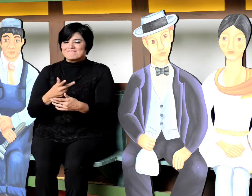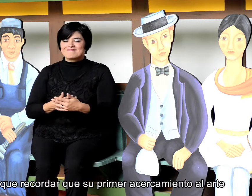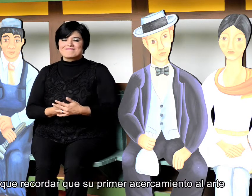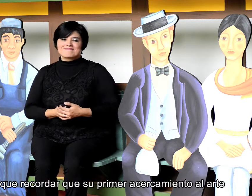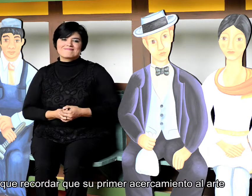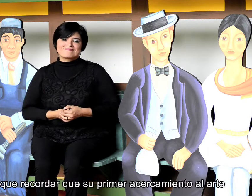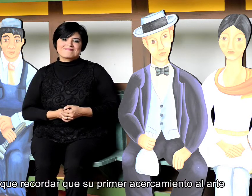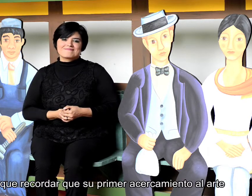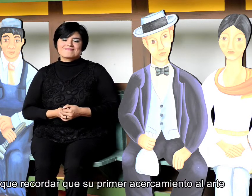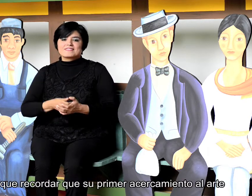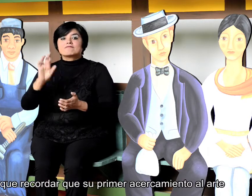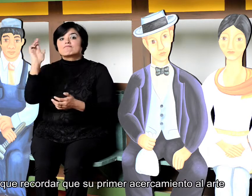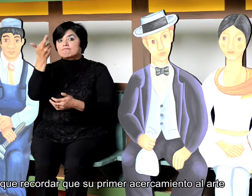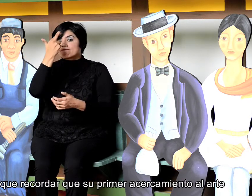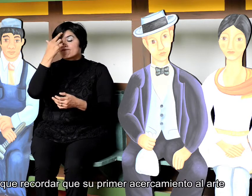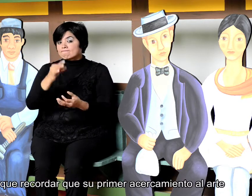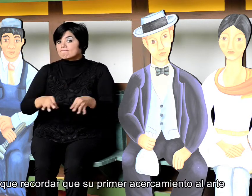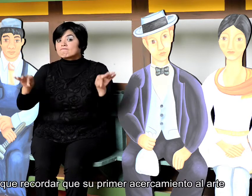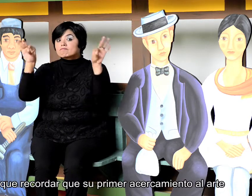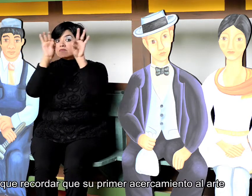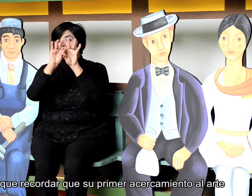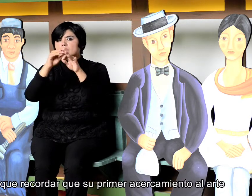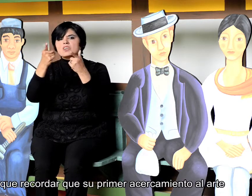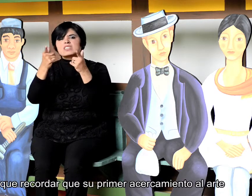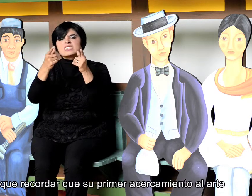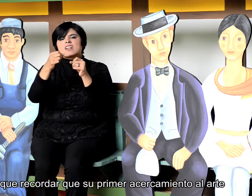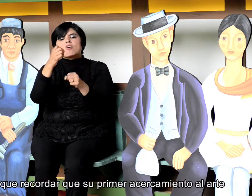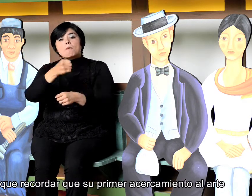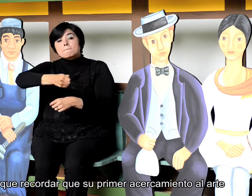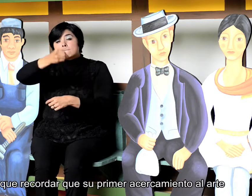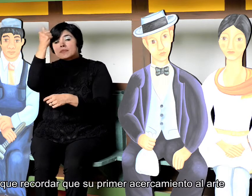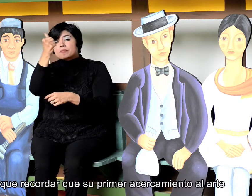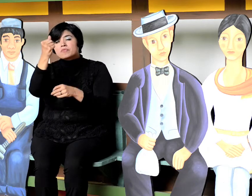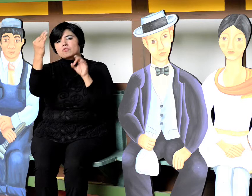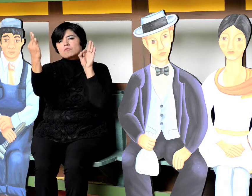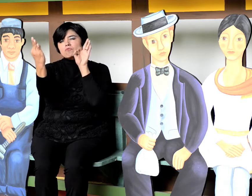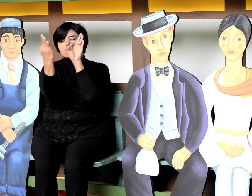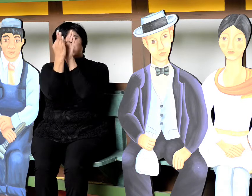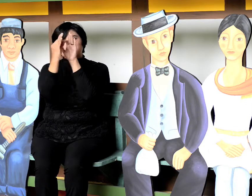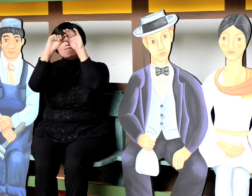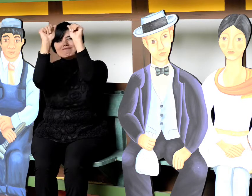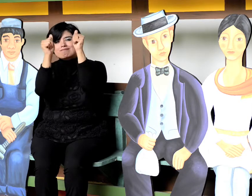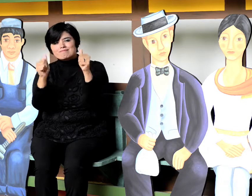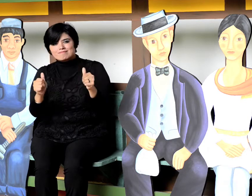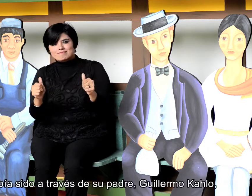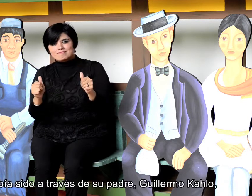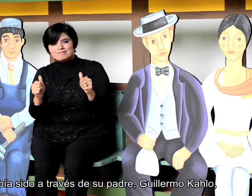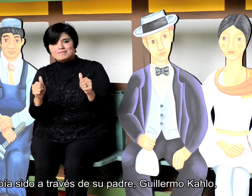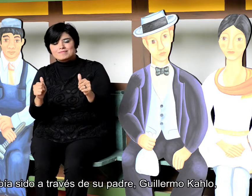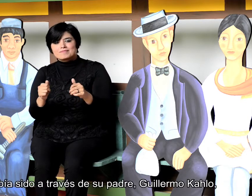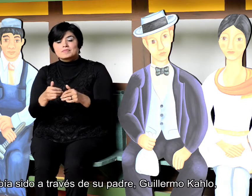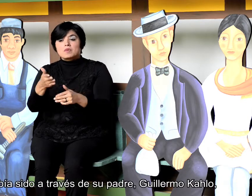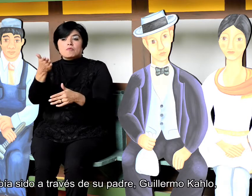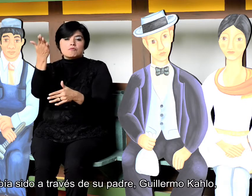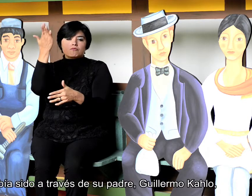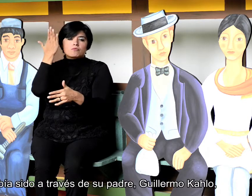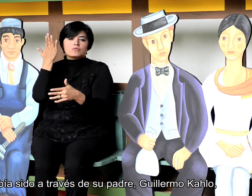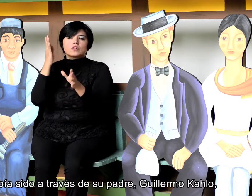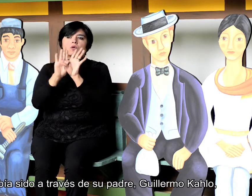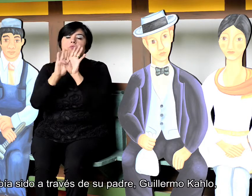Hay que recordar que su primer acercamiento al arte había sido a través de su padre,